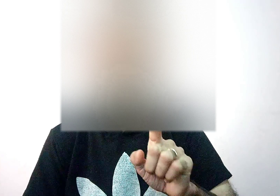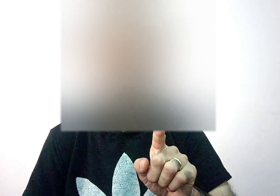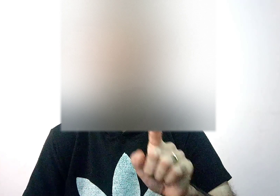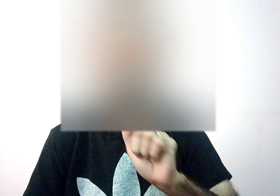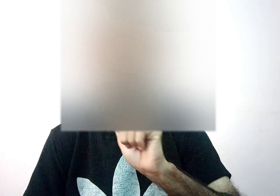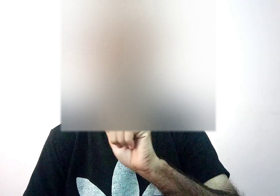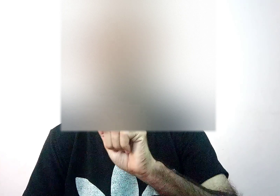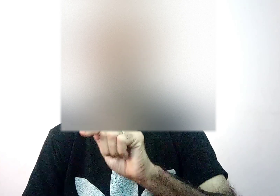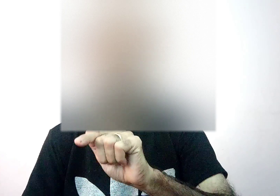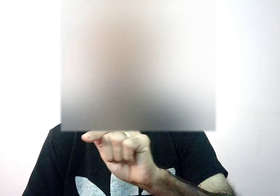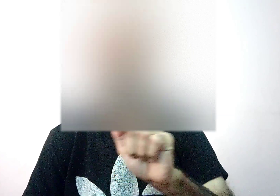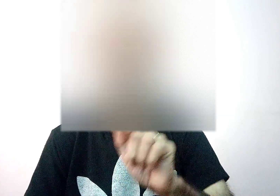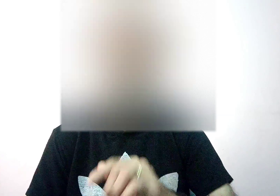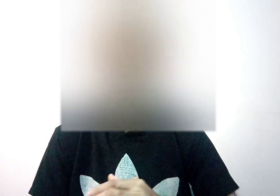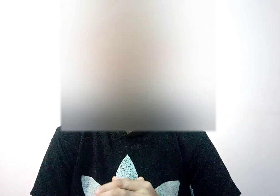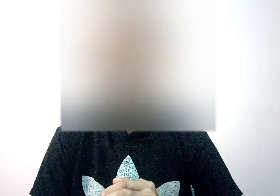حساب الشعب المصري.